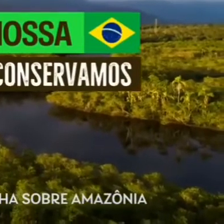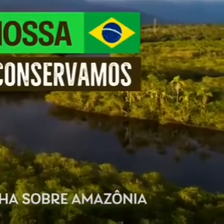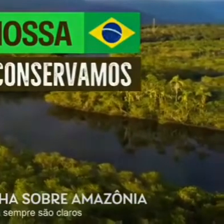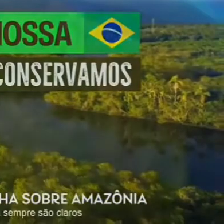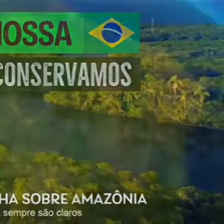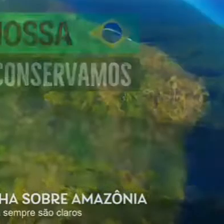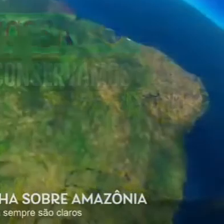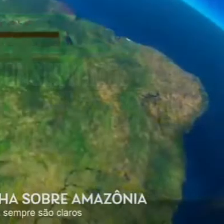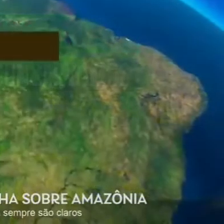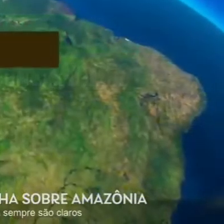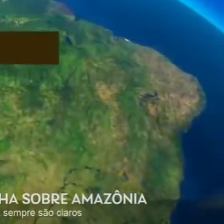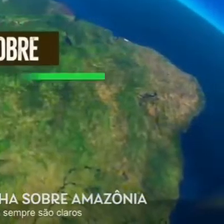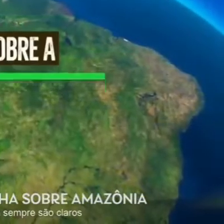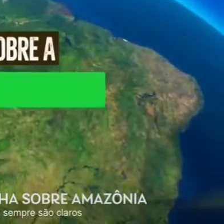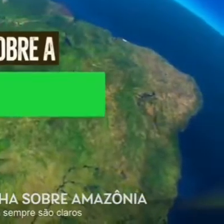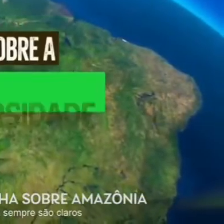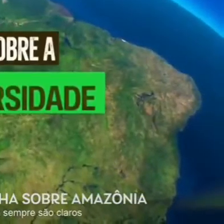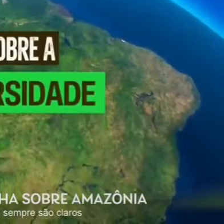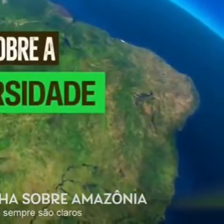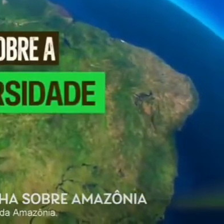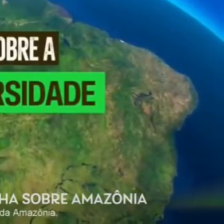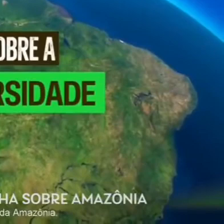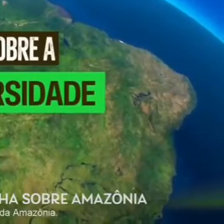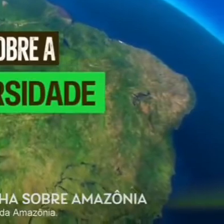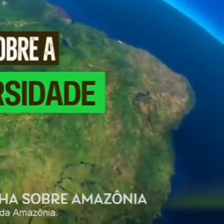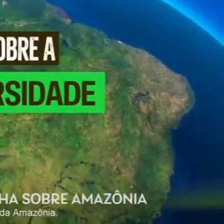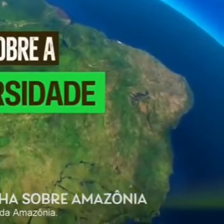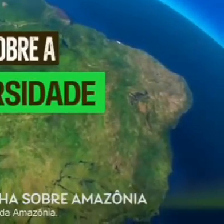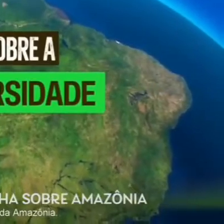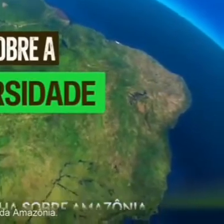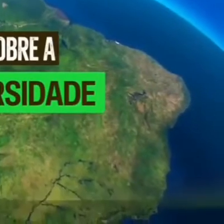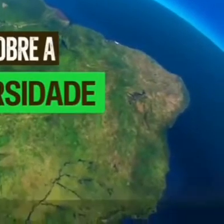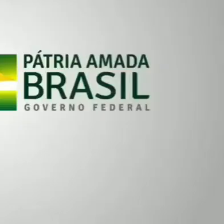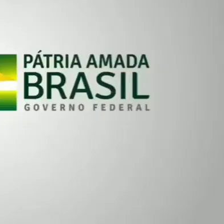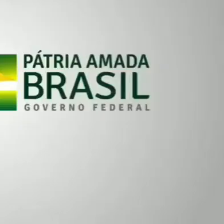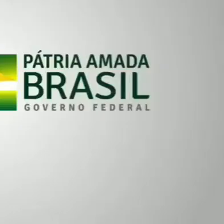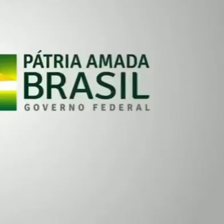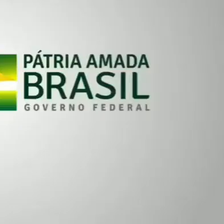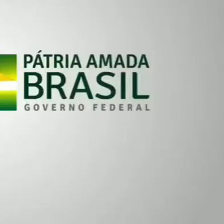Mas há interesses que nem sempre são claros sobre a preservação da Amazônia.